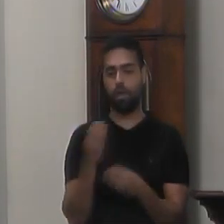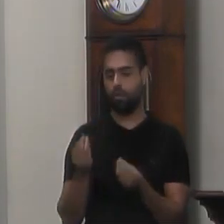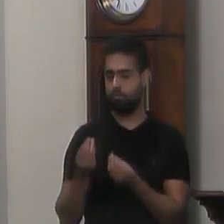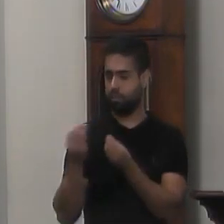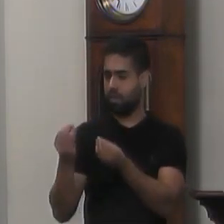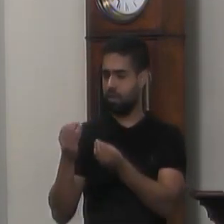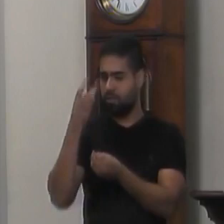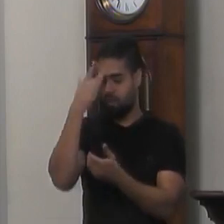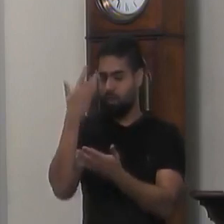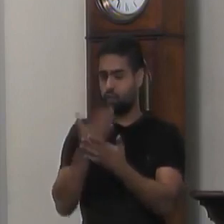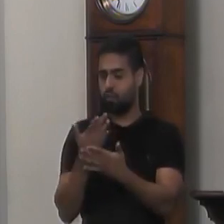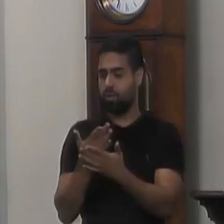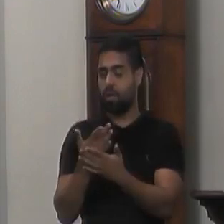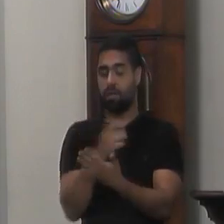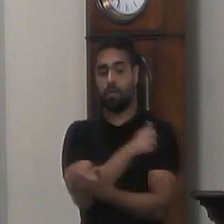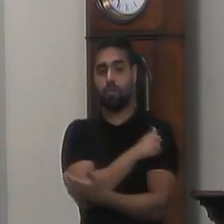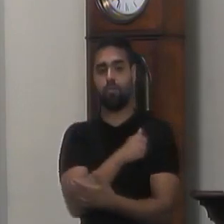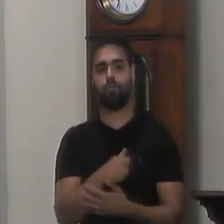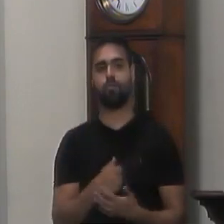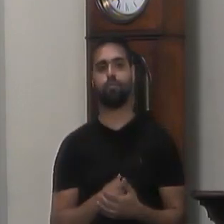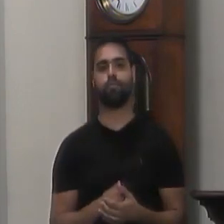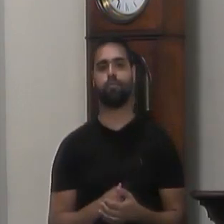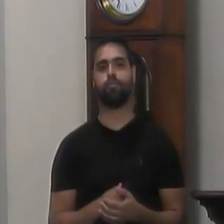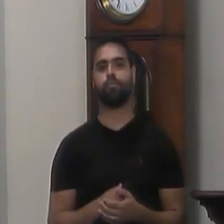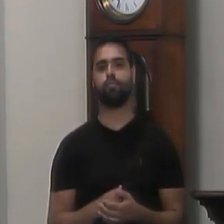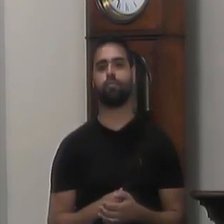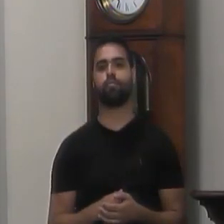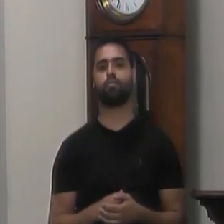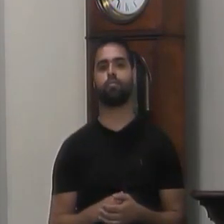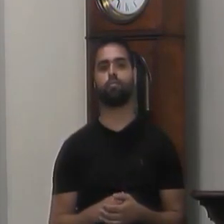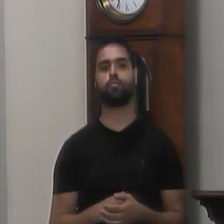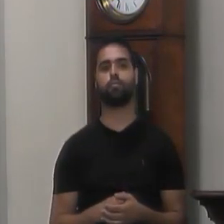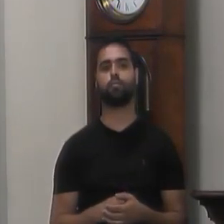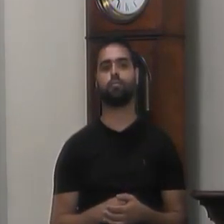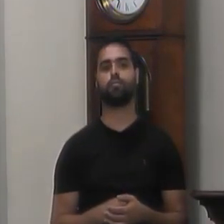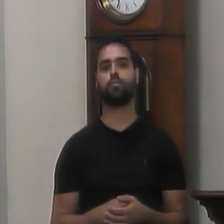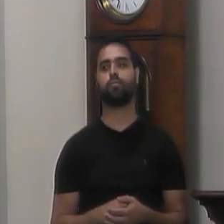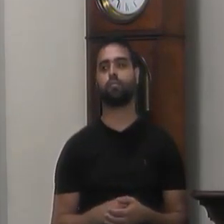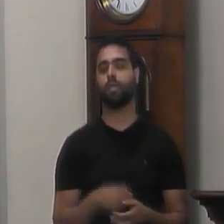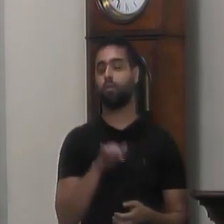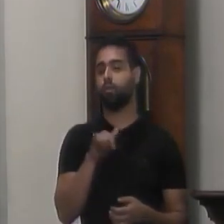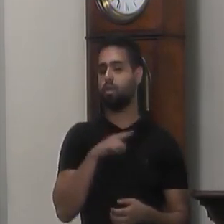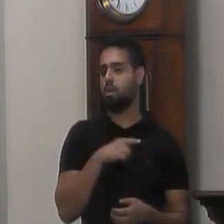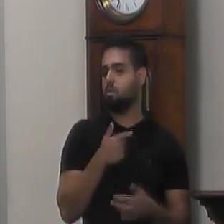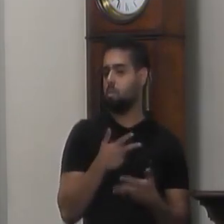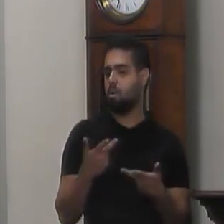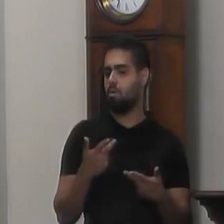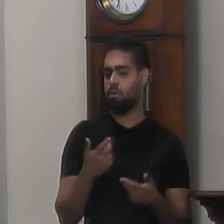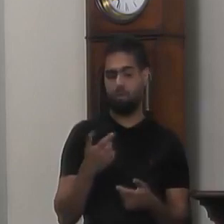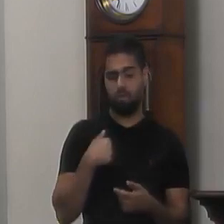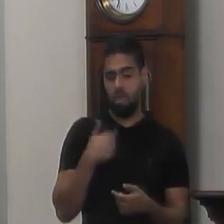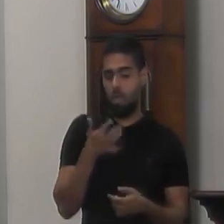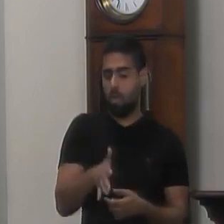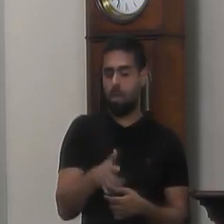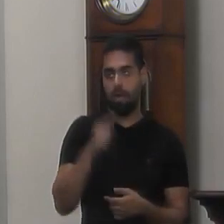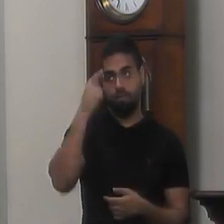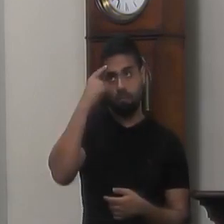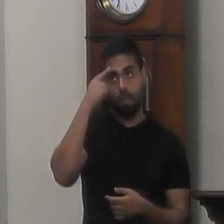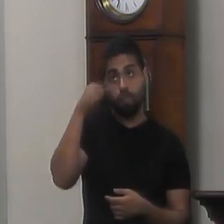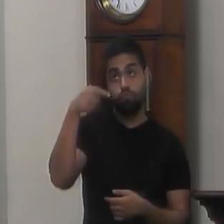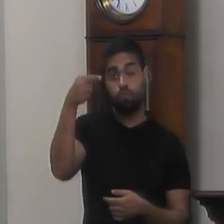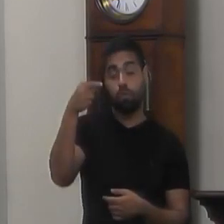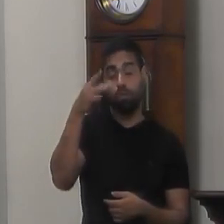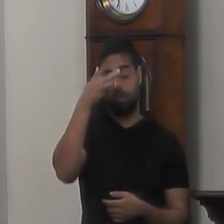dei para o estudante. Então, se você tem qualquer coisa que não serve para você, você pensa no